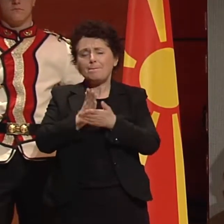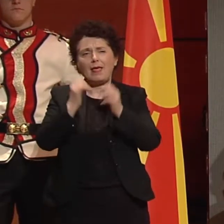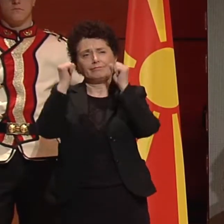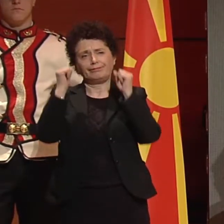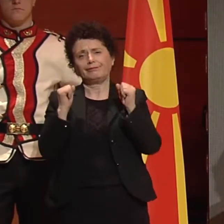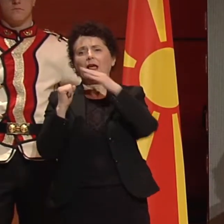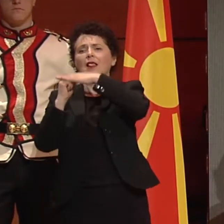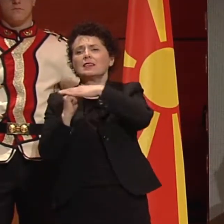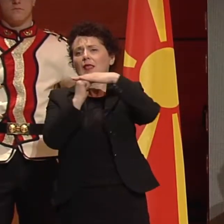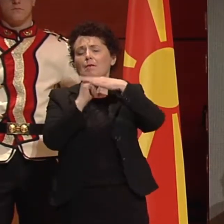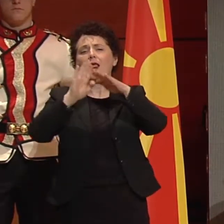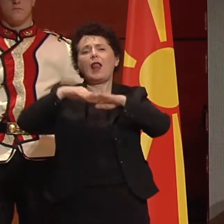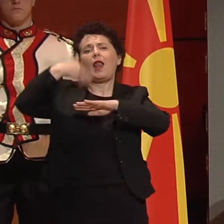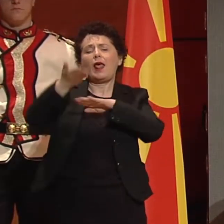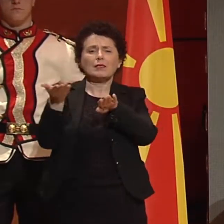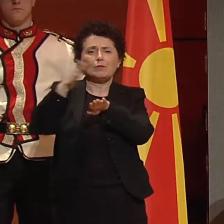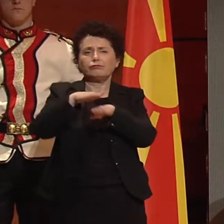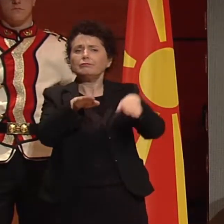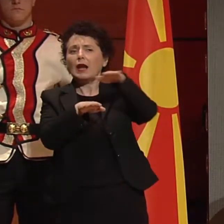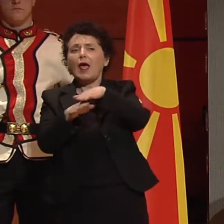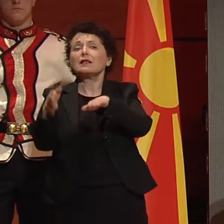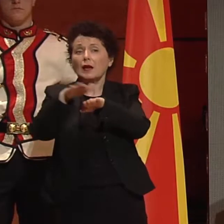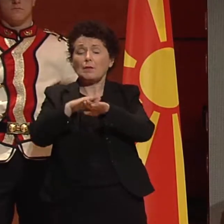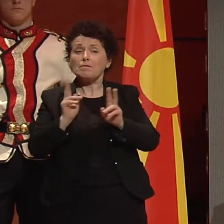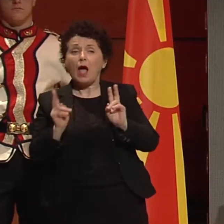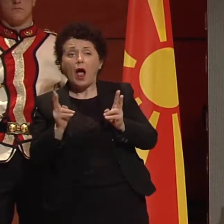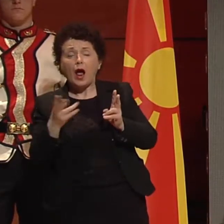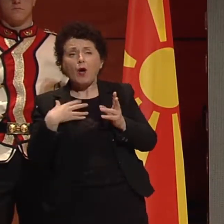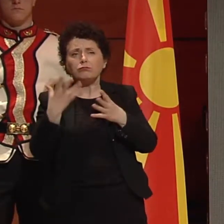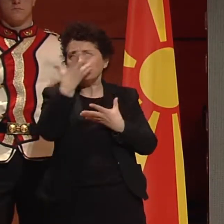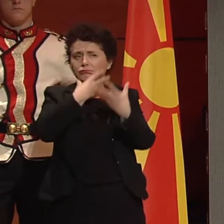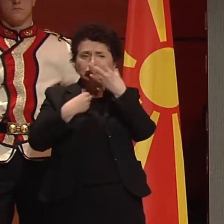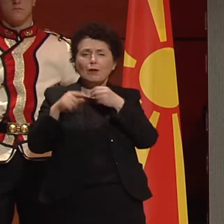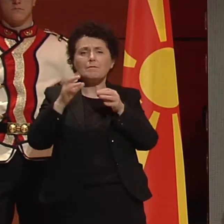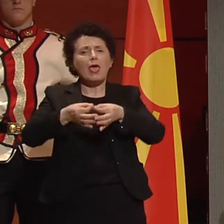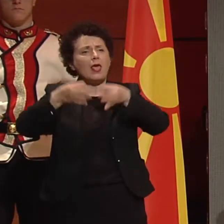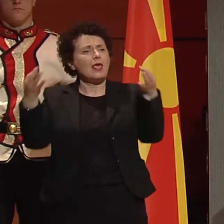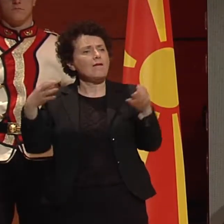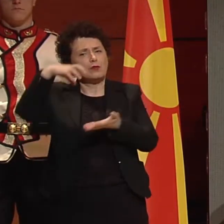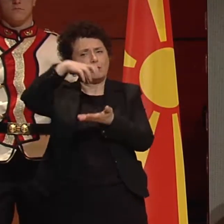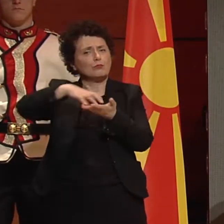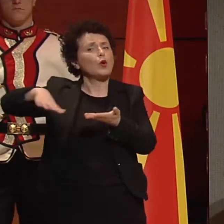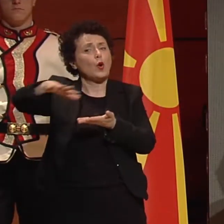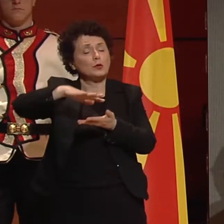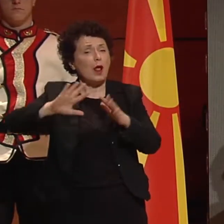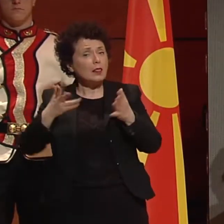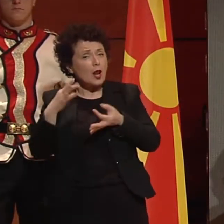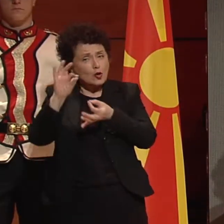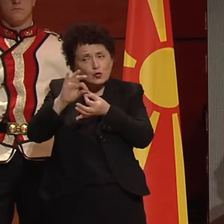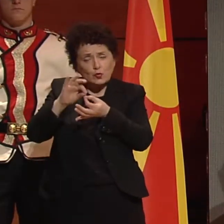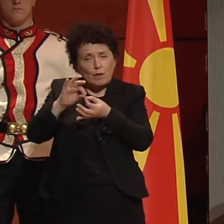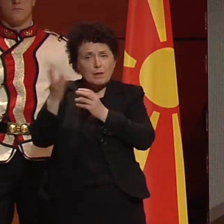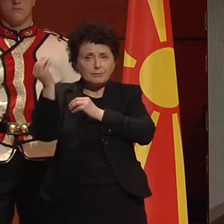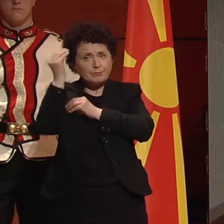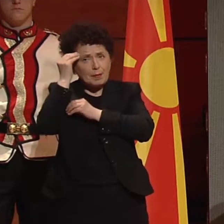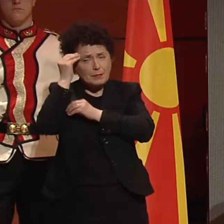за натамошно надградување. Како го обликуваме јавниот простор? Дали го чуваме